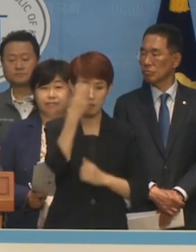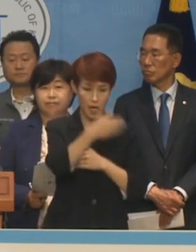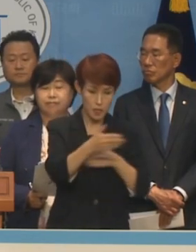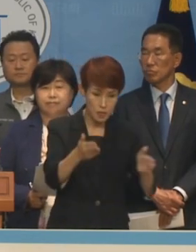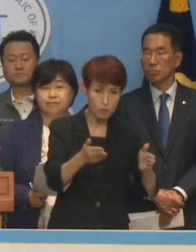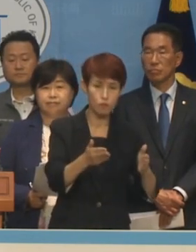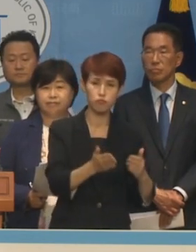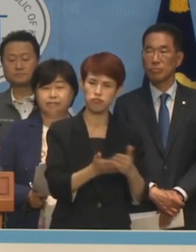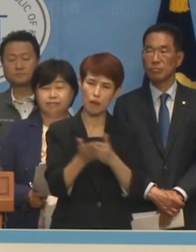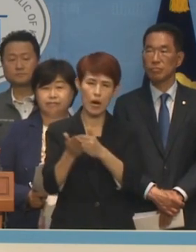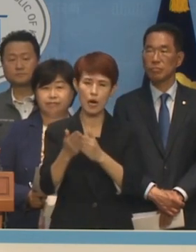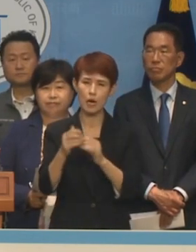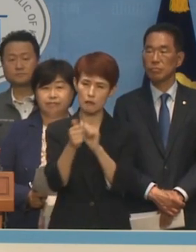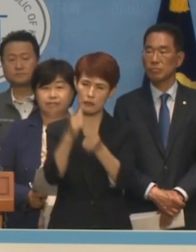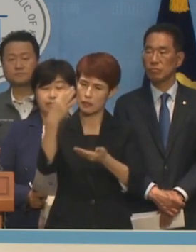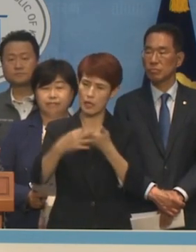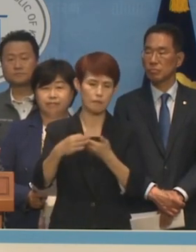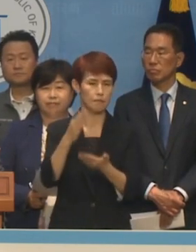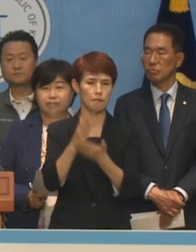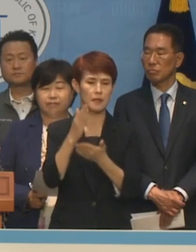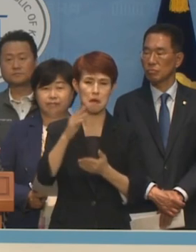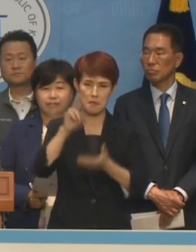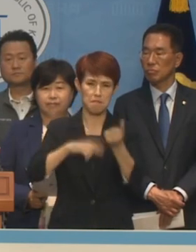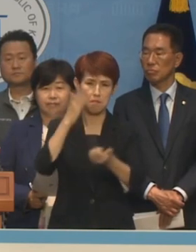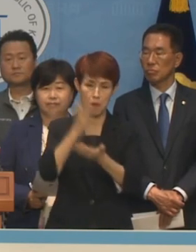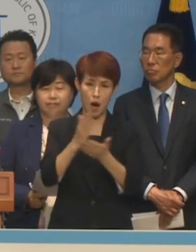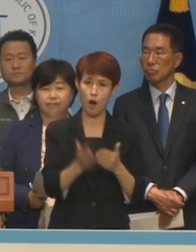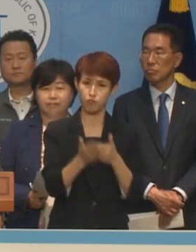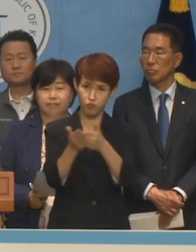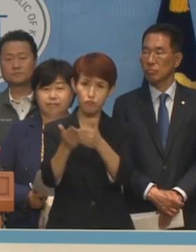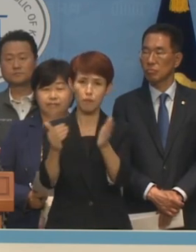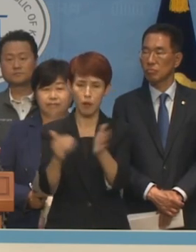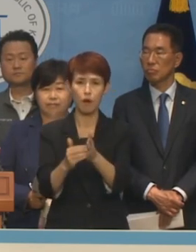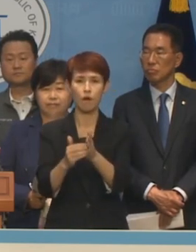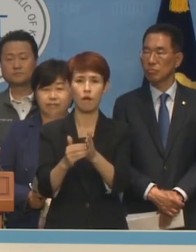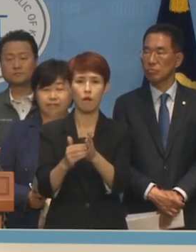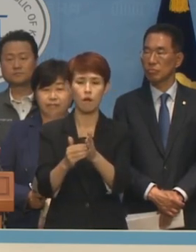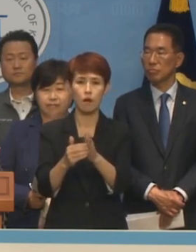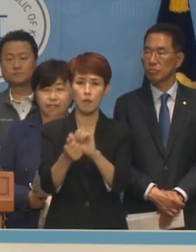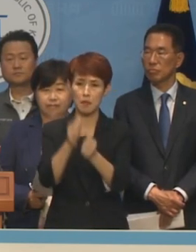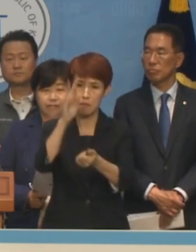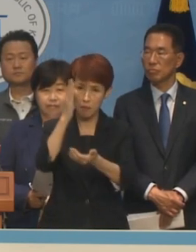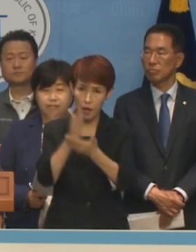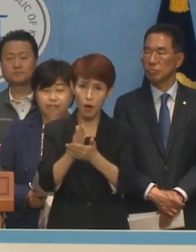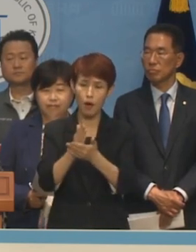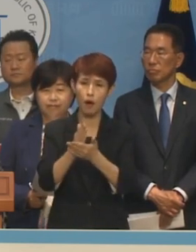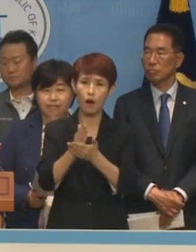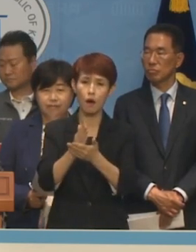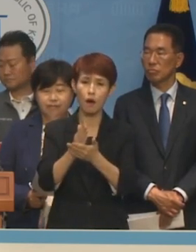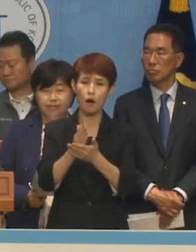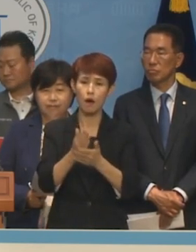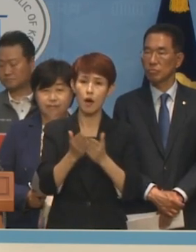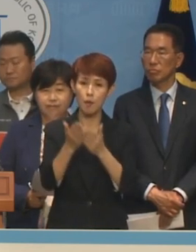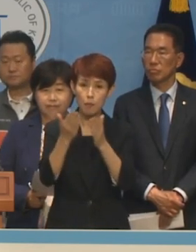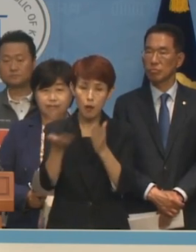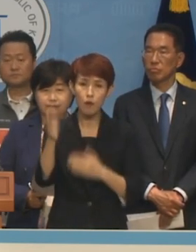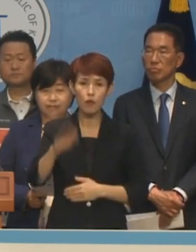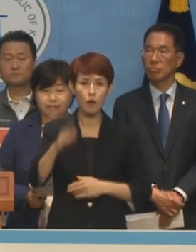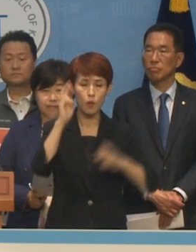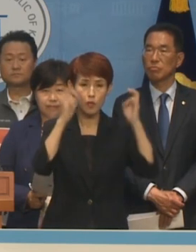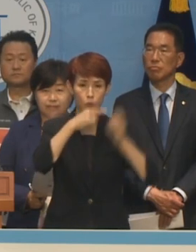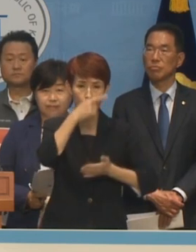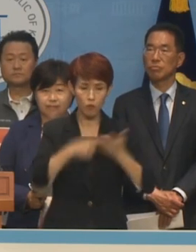감사실마저 저평가 리스트를 자인하며 지분 매각 계획 철회를 요구하고 있음에도 불구하고 회사의 막대한